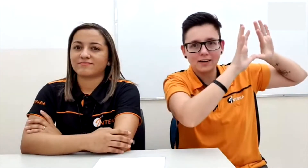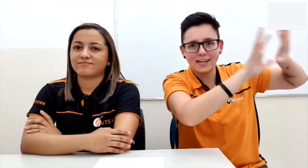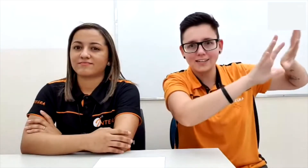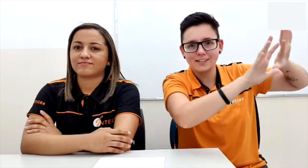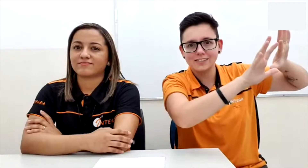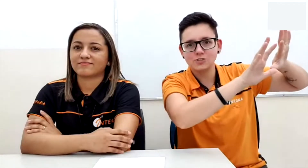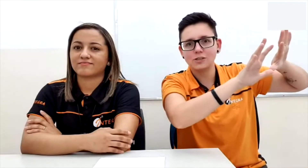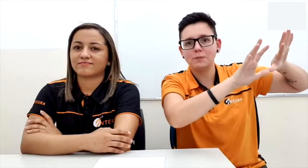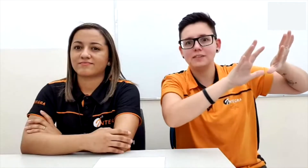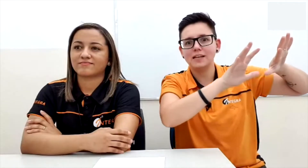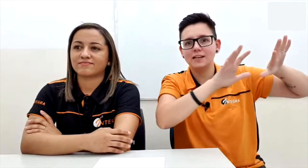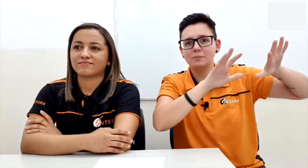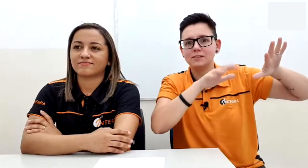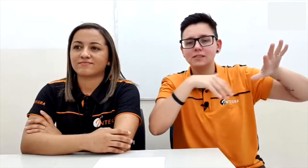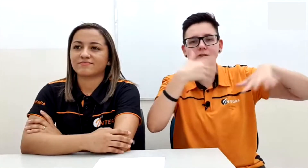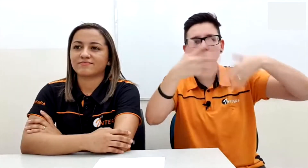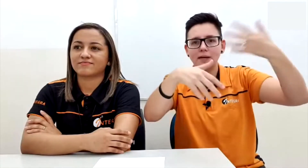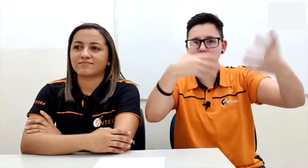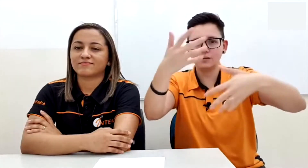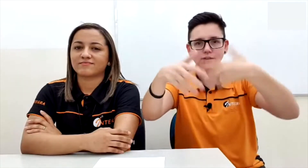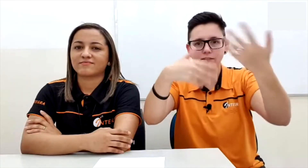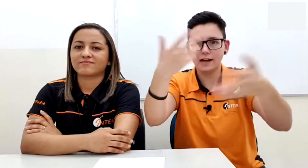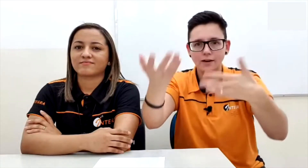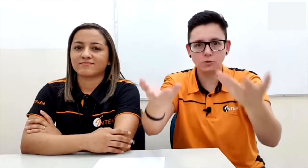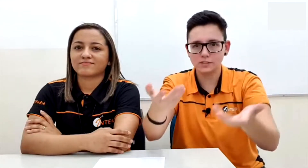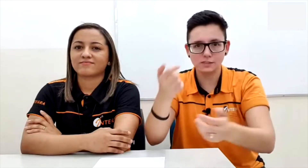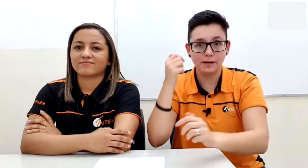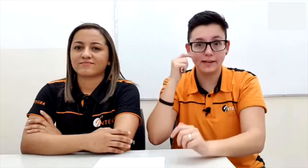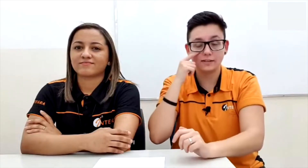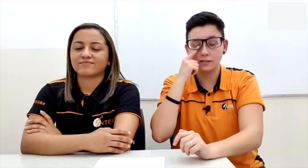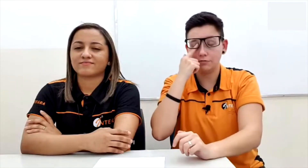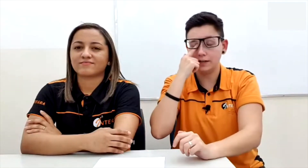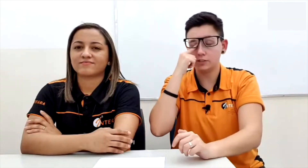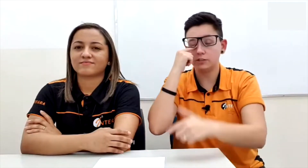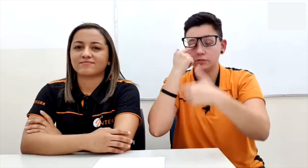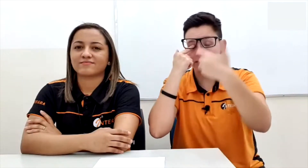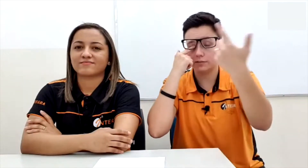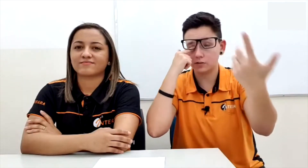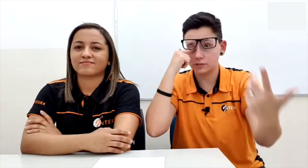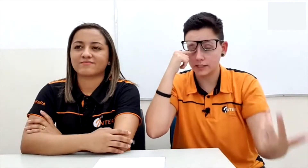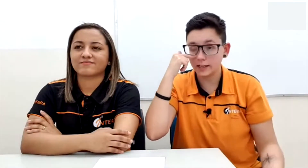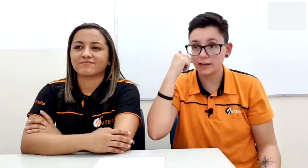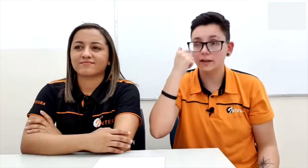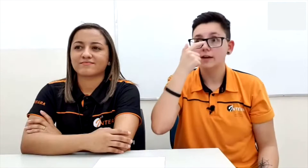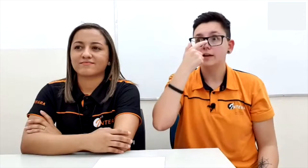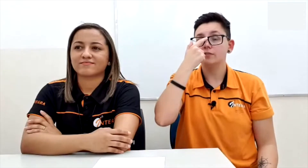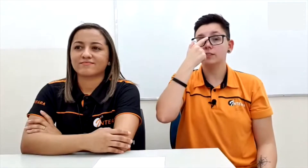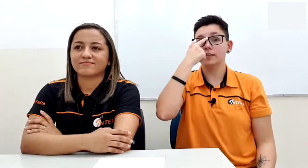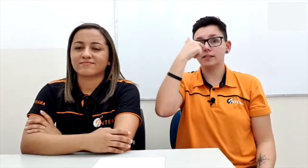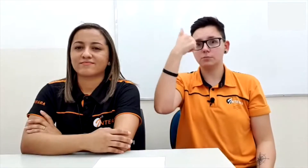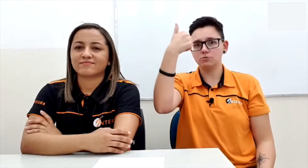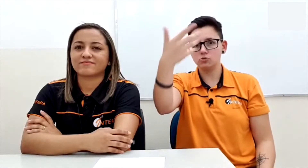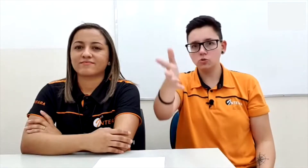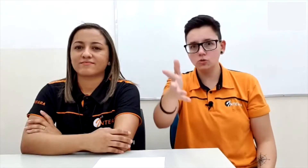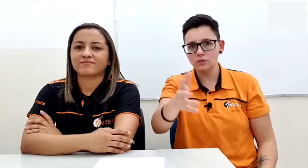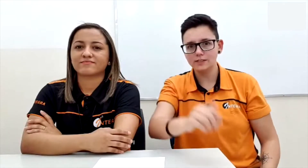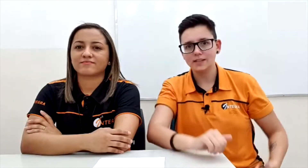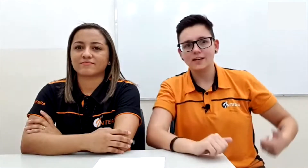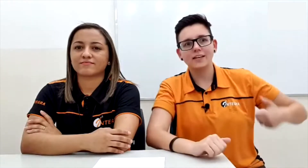aquele desejo de aprender Libras e começa a inventar outras barreiras na frente. Que você não vai conseguir, que você tem as mãos duras, que isso